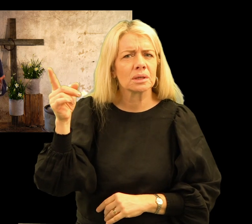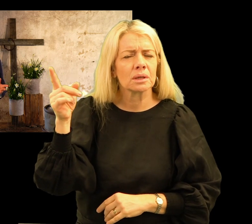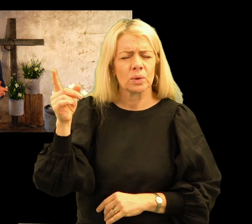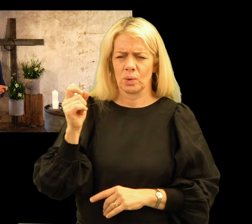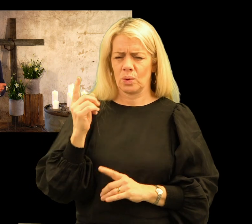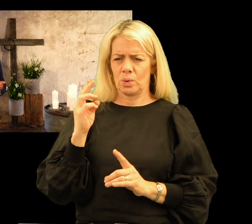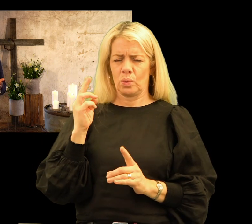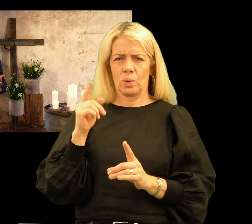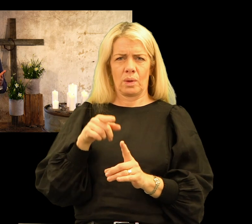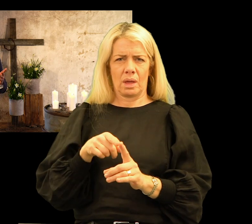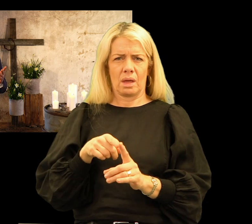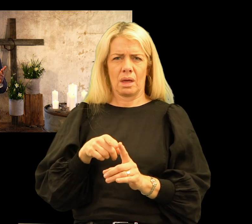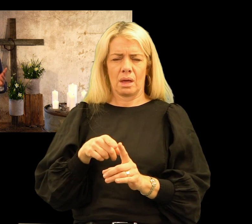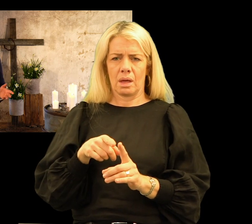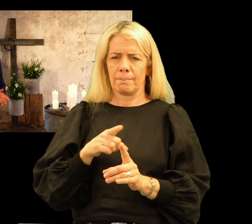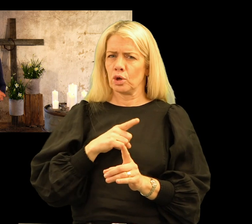för väldigt